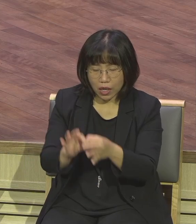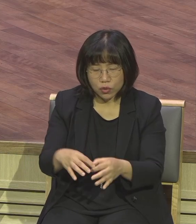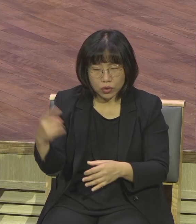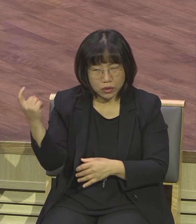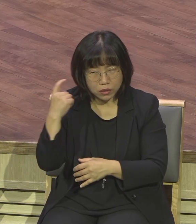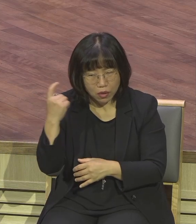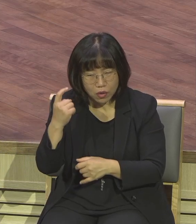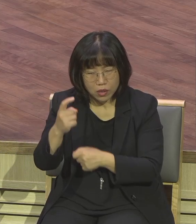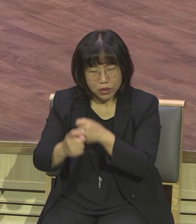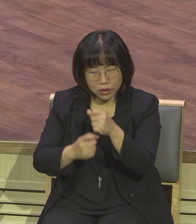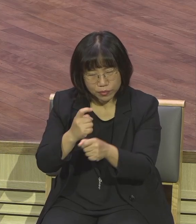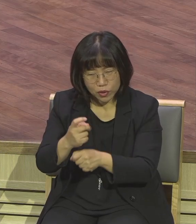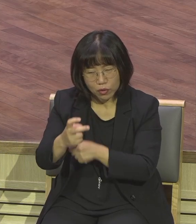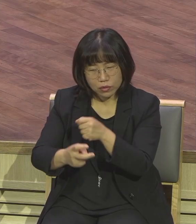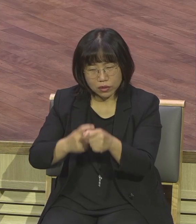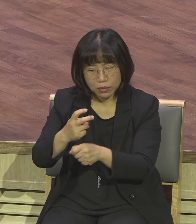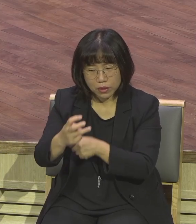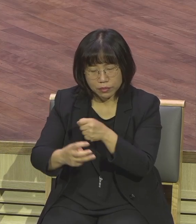말씀이 있어야지.